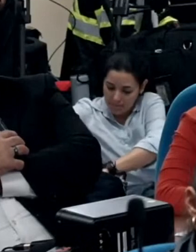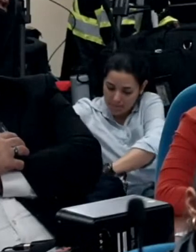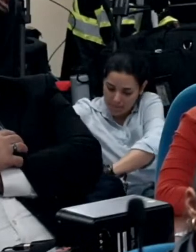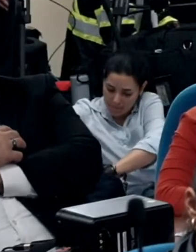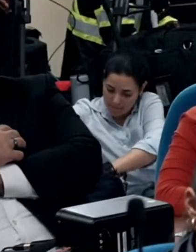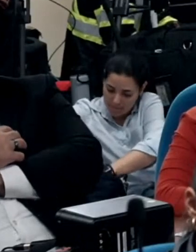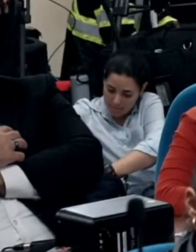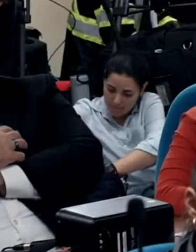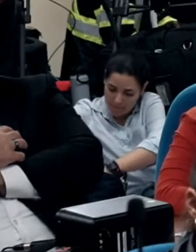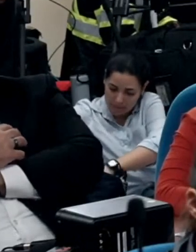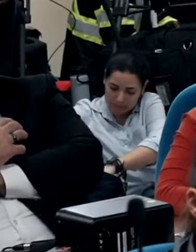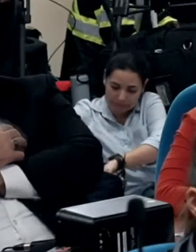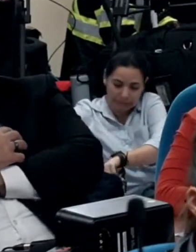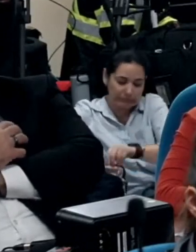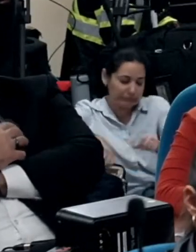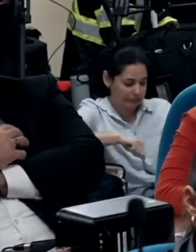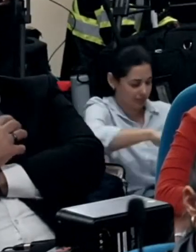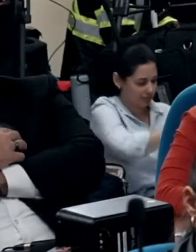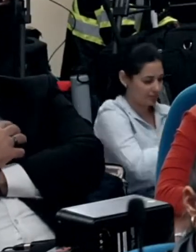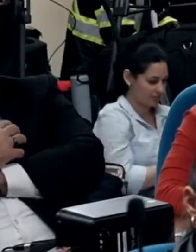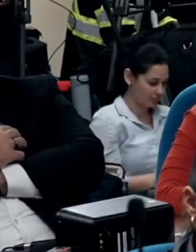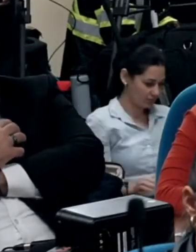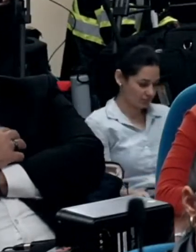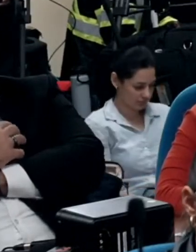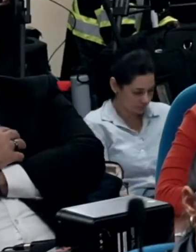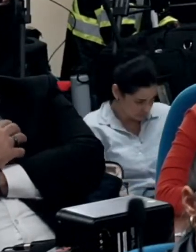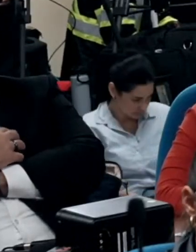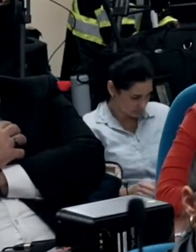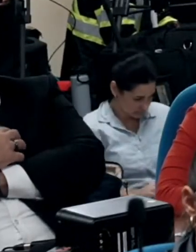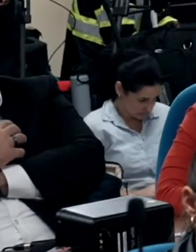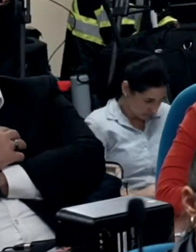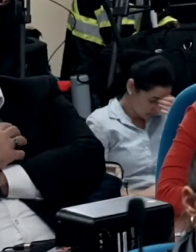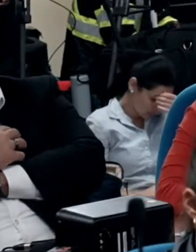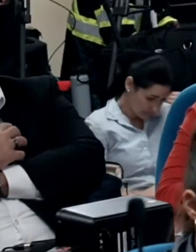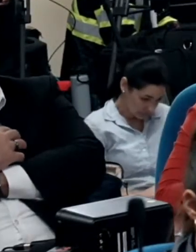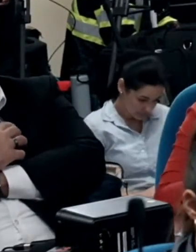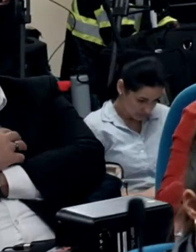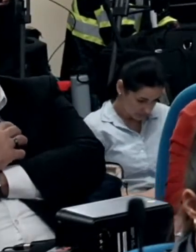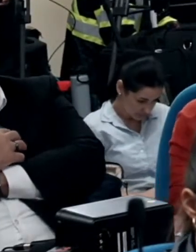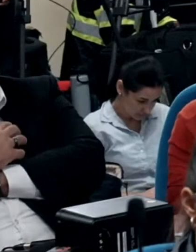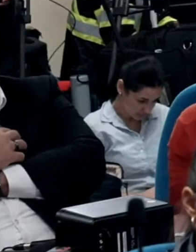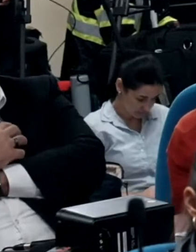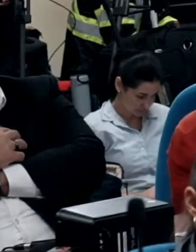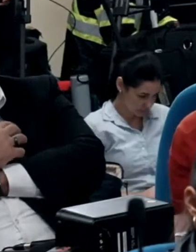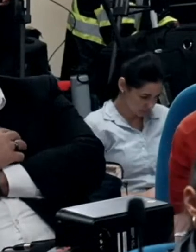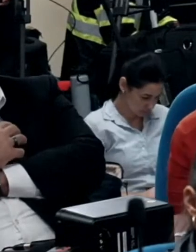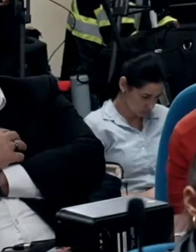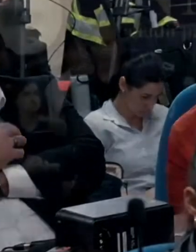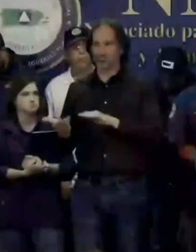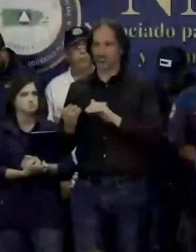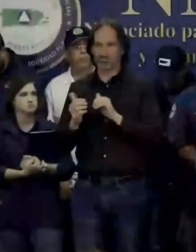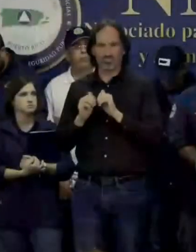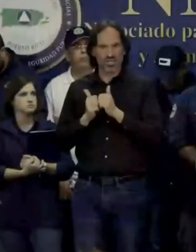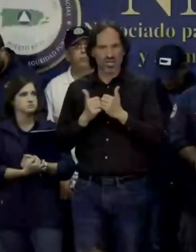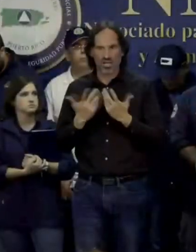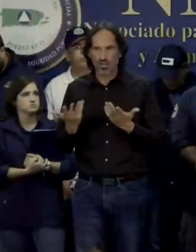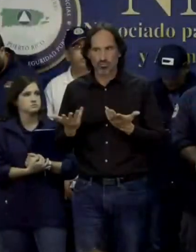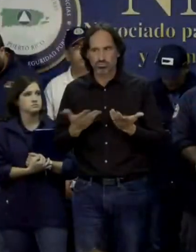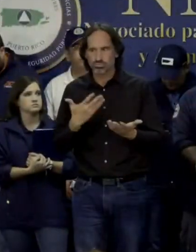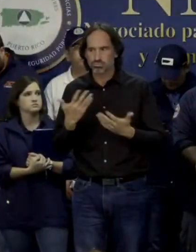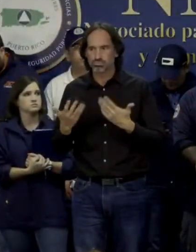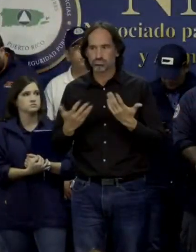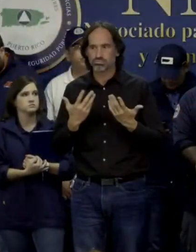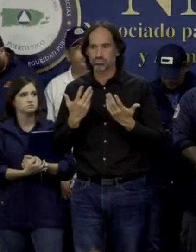que lamentablemente una persona que falleció. ¿Eso se está en proceso? ¿Qué se va a hacer? Porque no hay... ¿Cómo se haría? La única razón